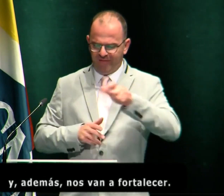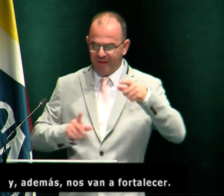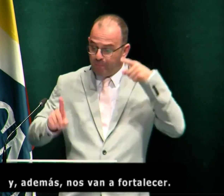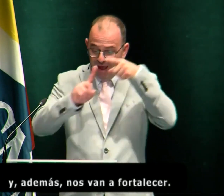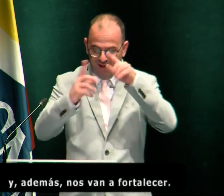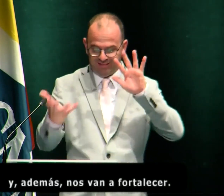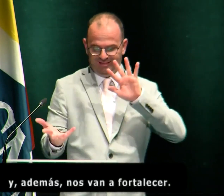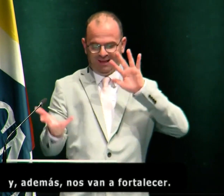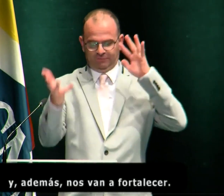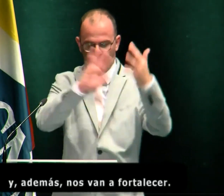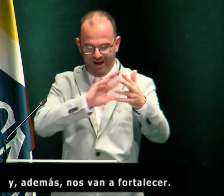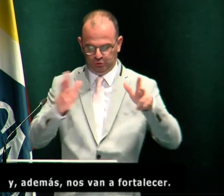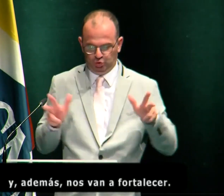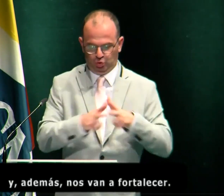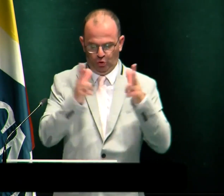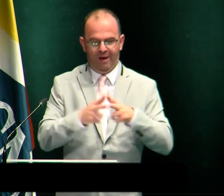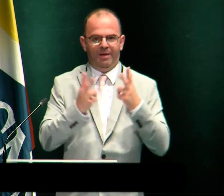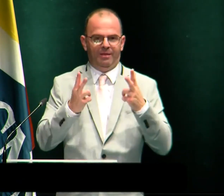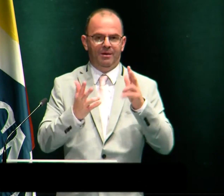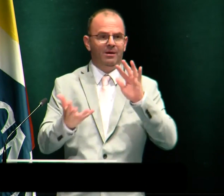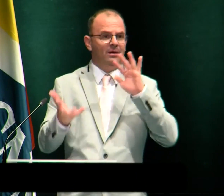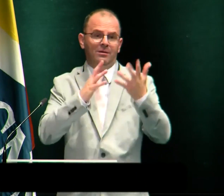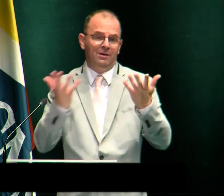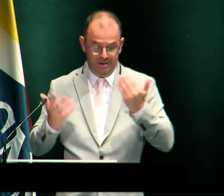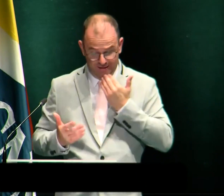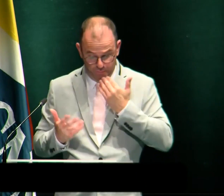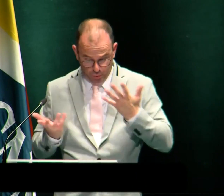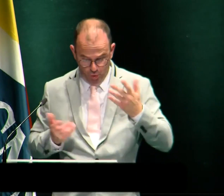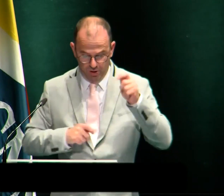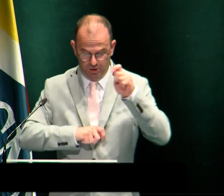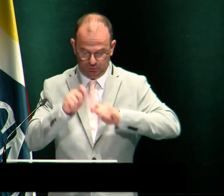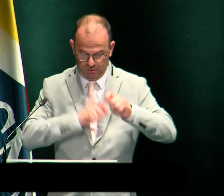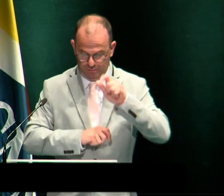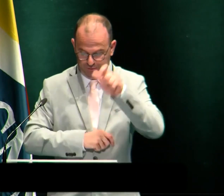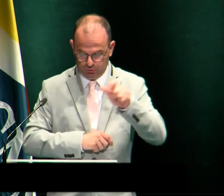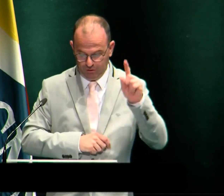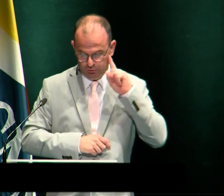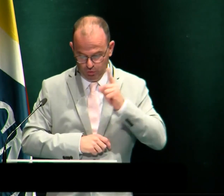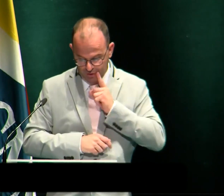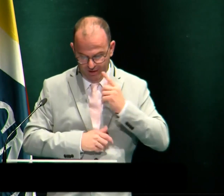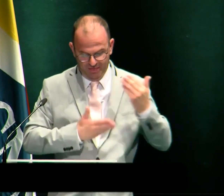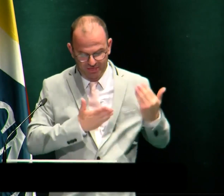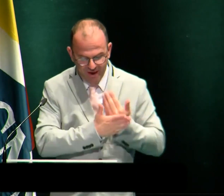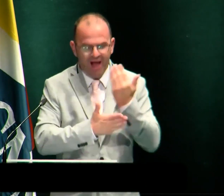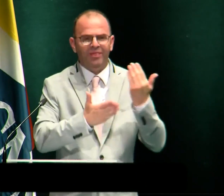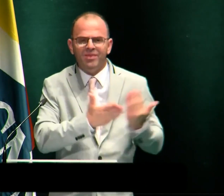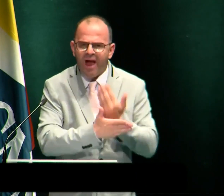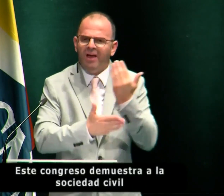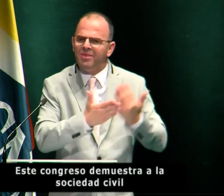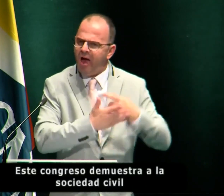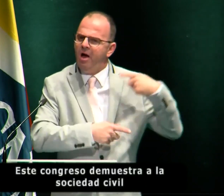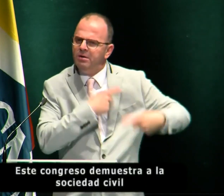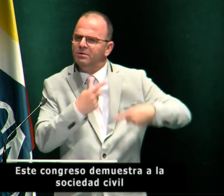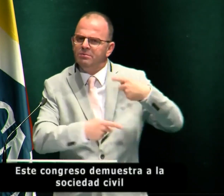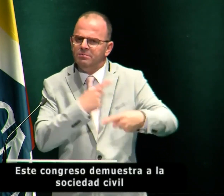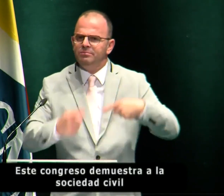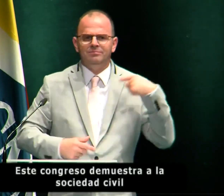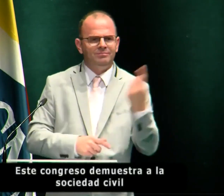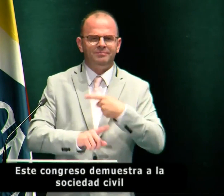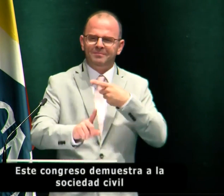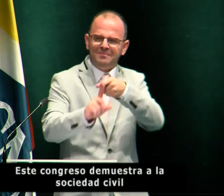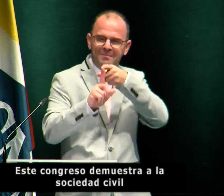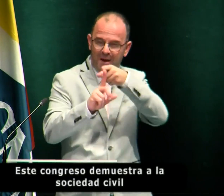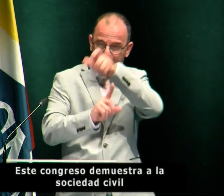Este Congreso demuestra a la sociedad civil el poder de transformación de las asociaciones de las